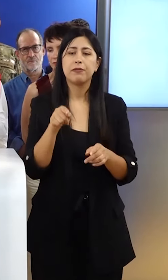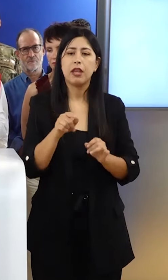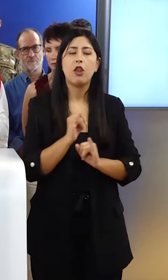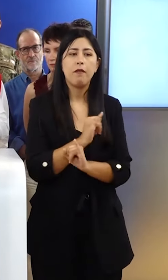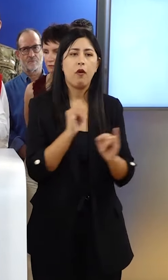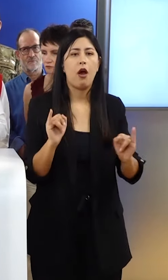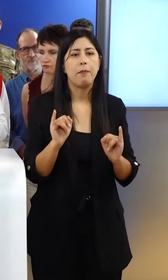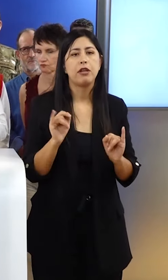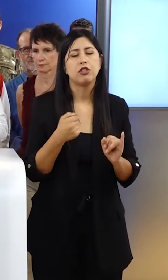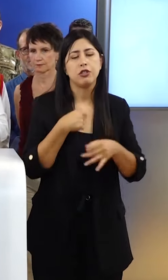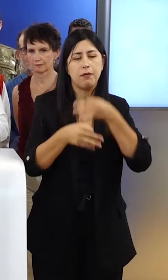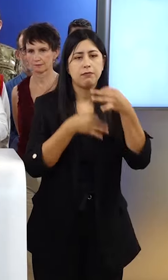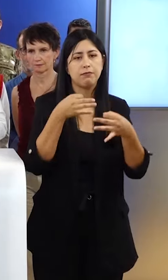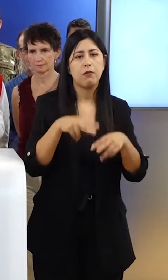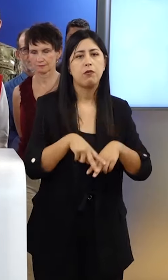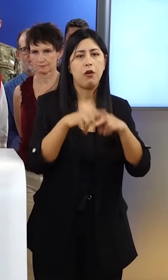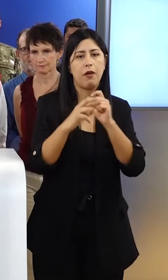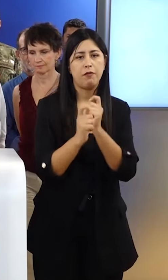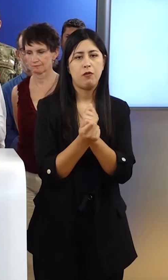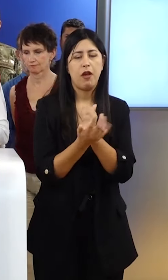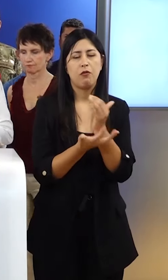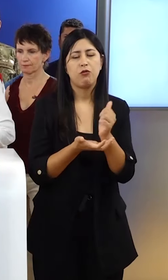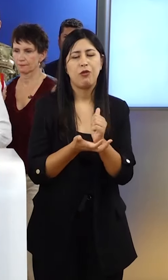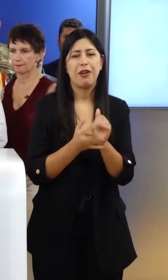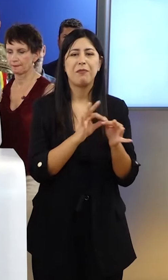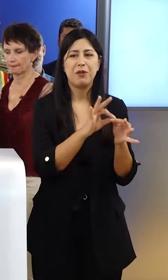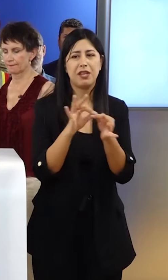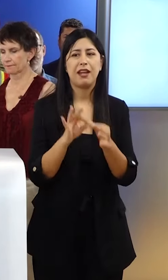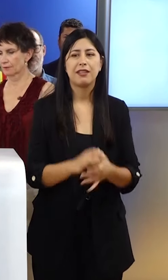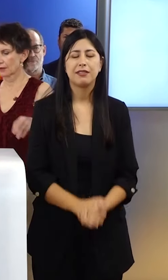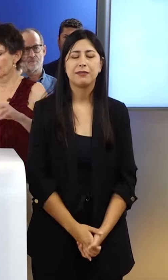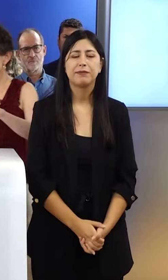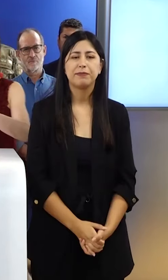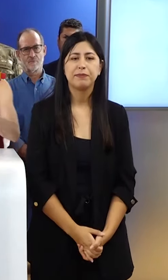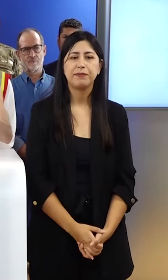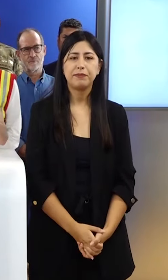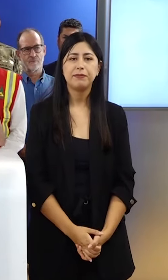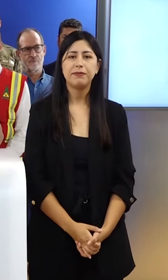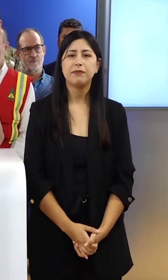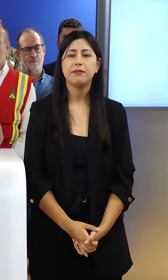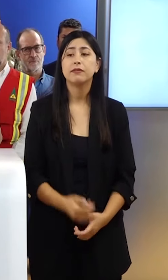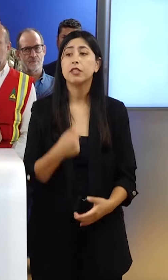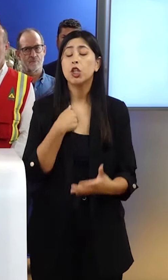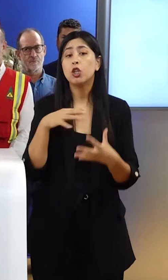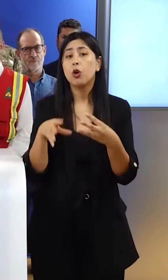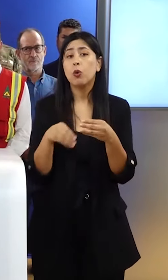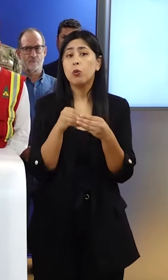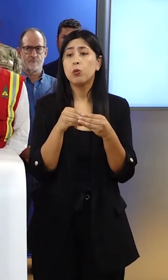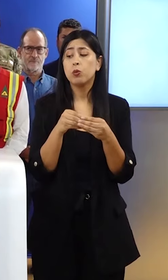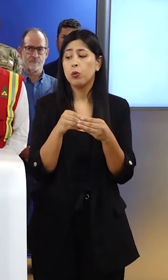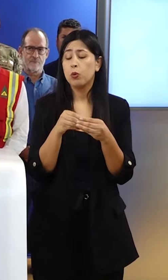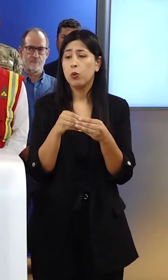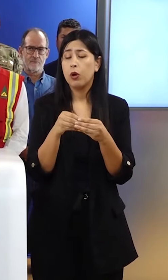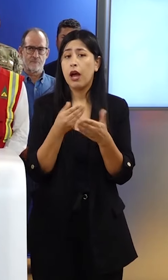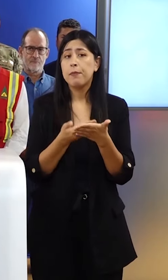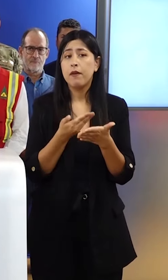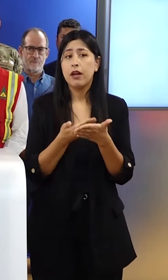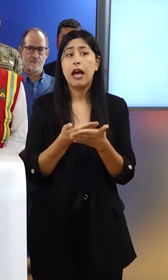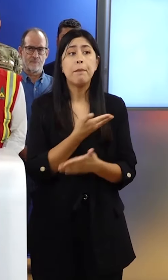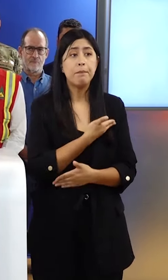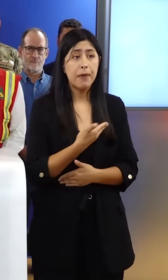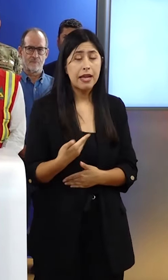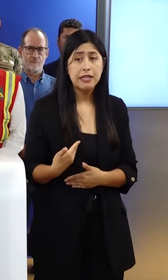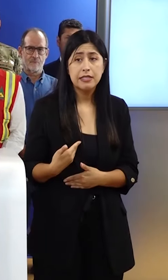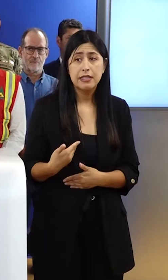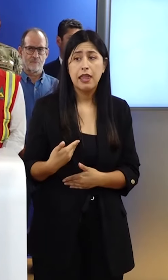más eh presupuestario financiero gracias Quisiera sugerir porque el presidente de la república va a